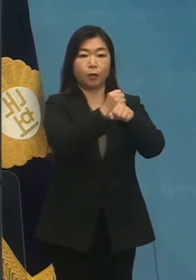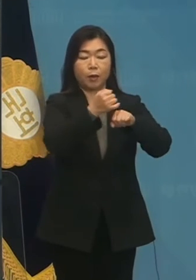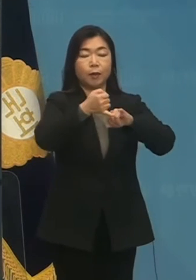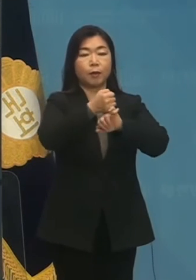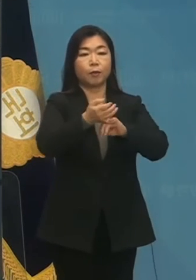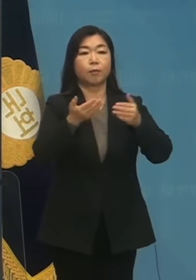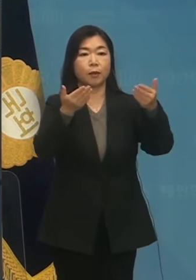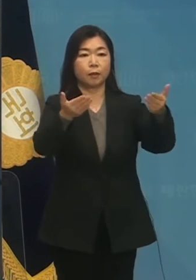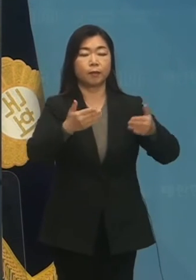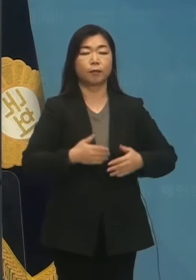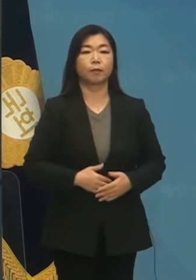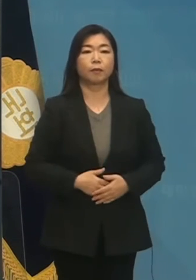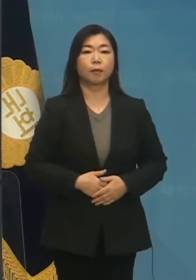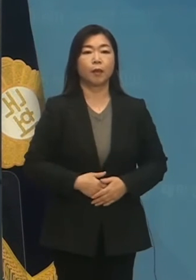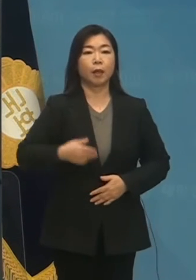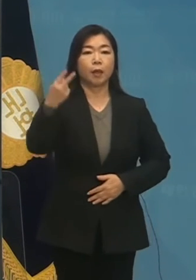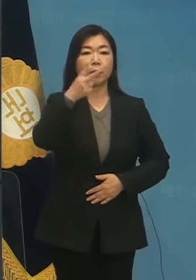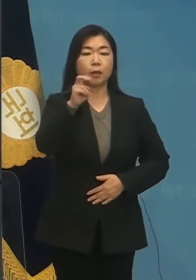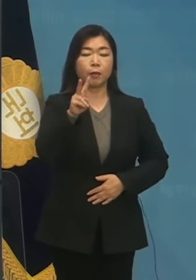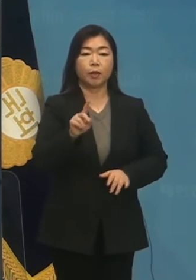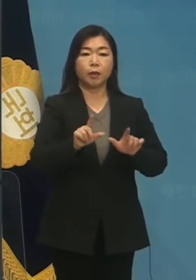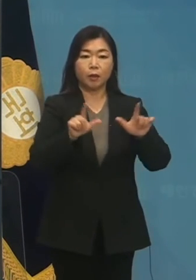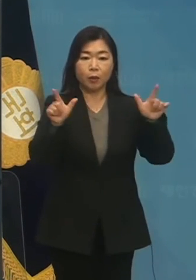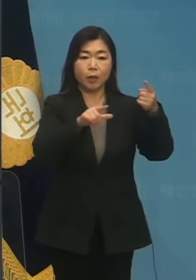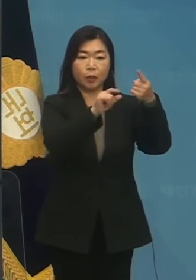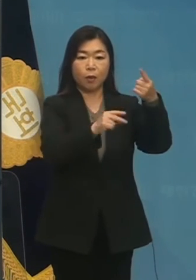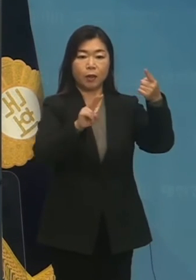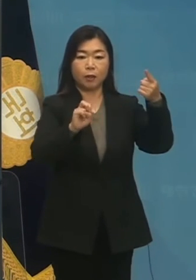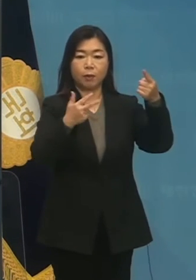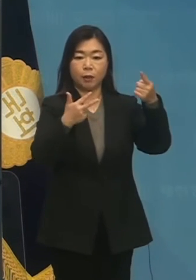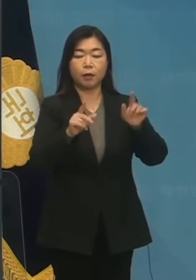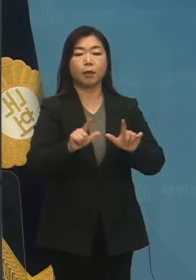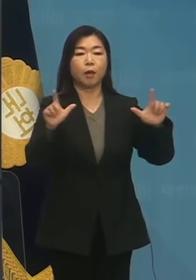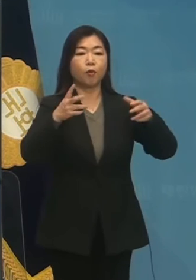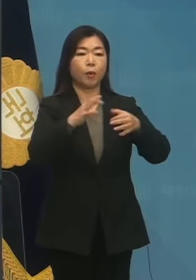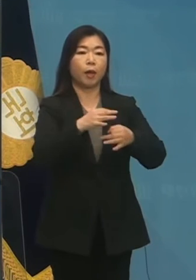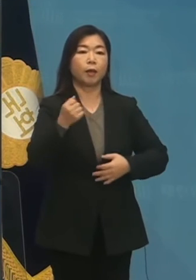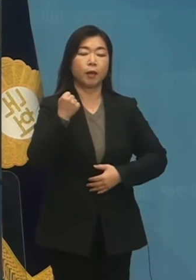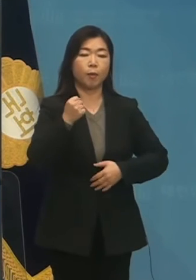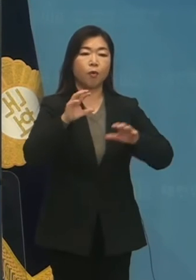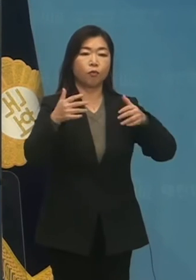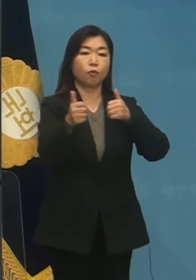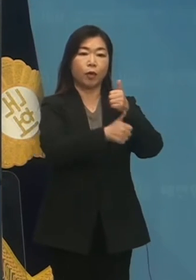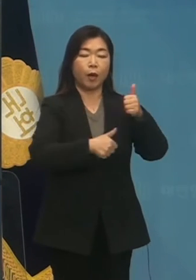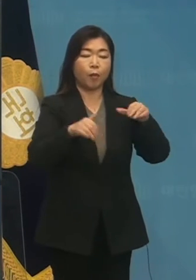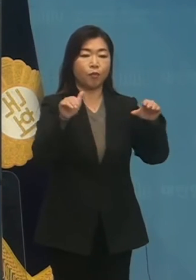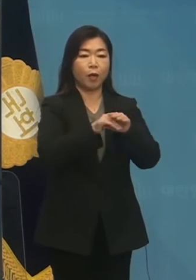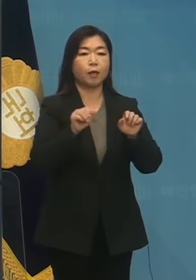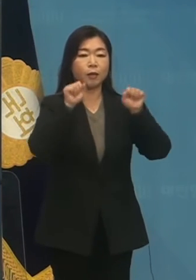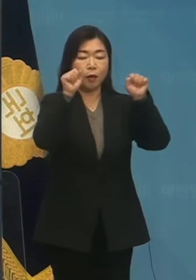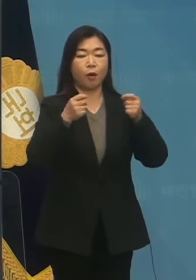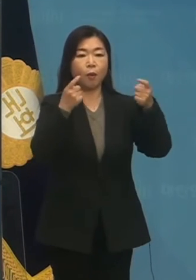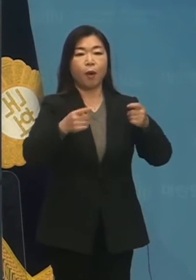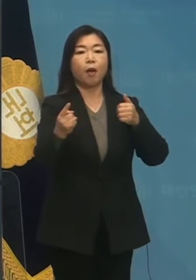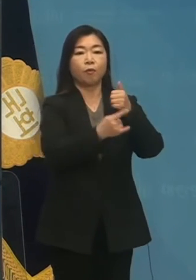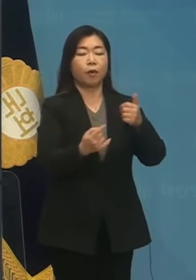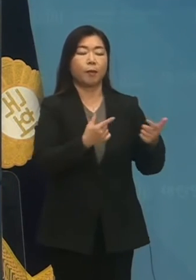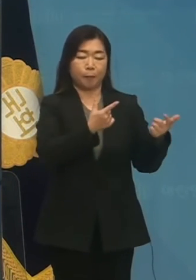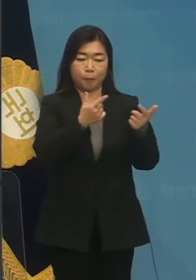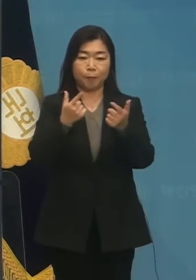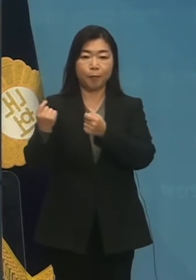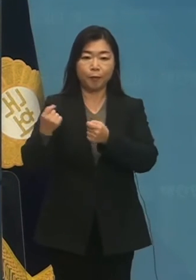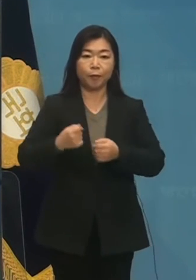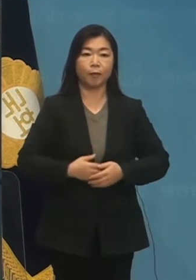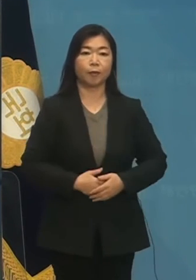것을 약속드립니다. 2022년 1월 27일 국민의힘 국회 문화체육관광위원회